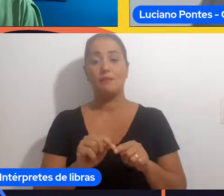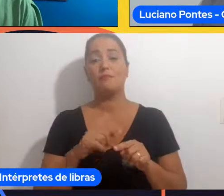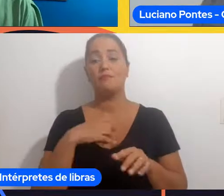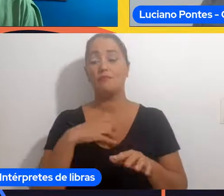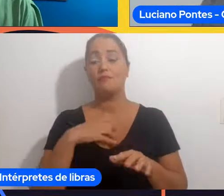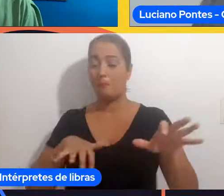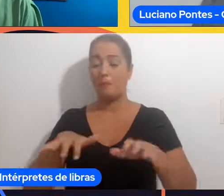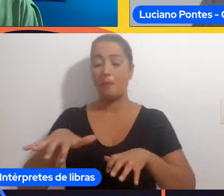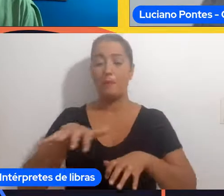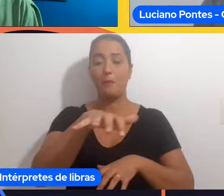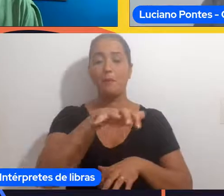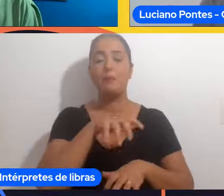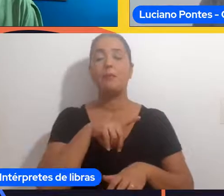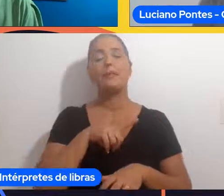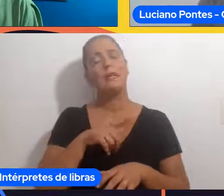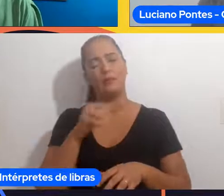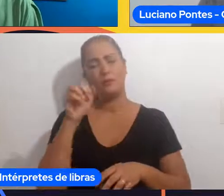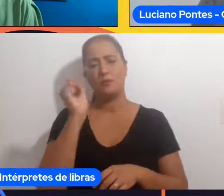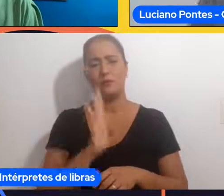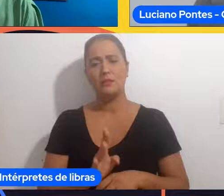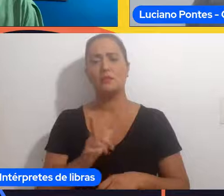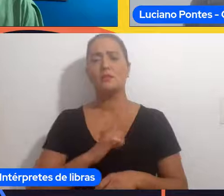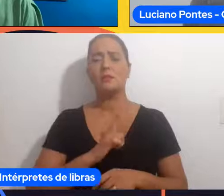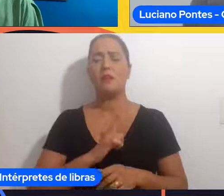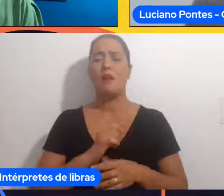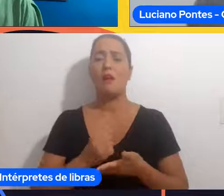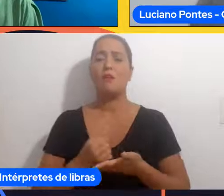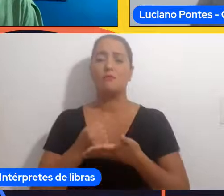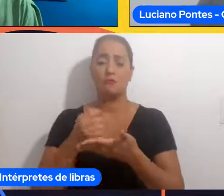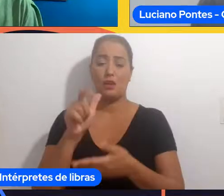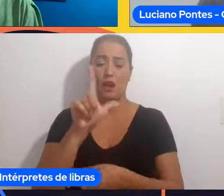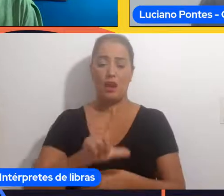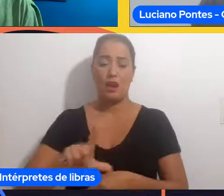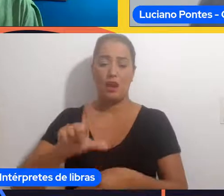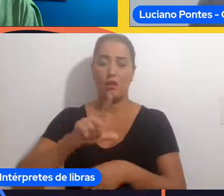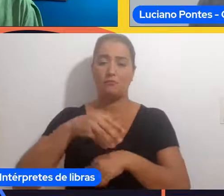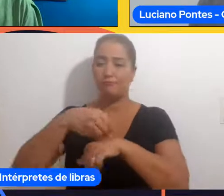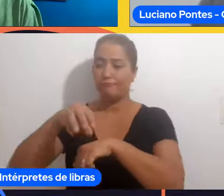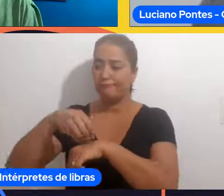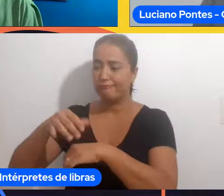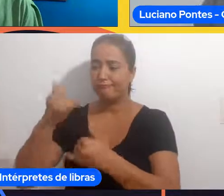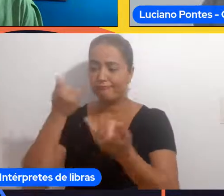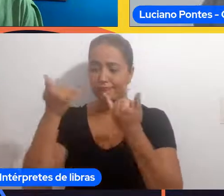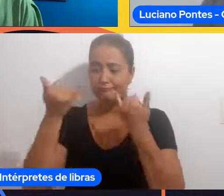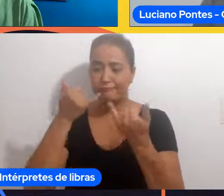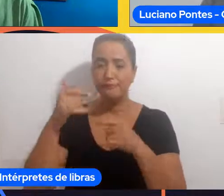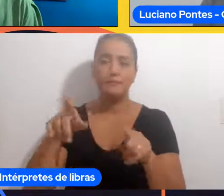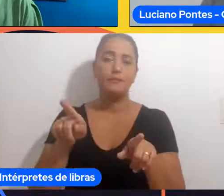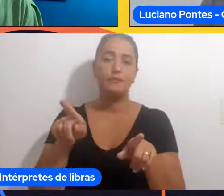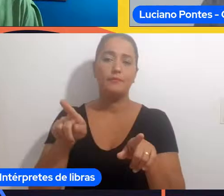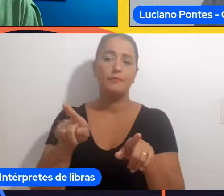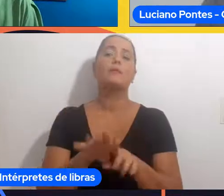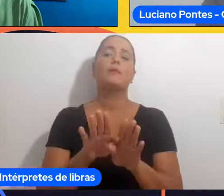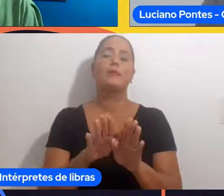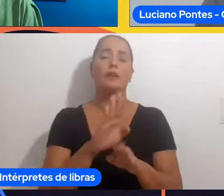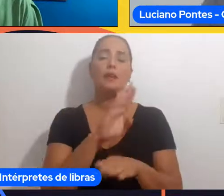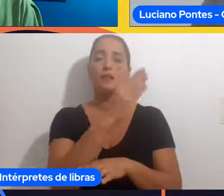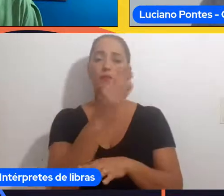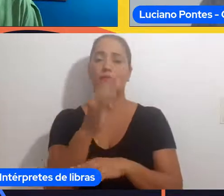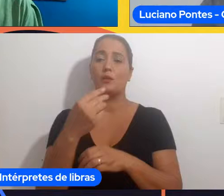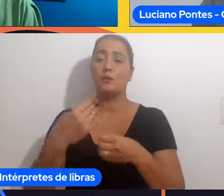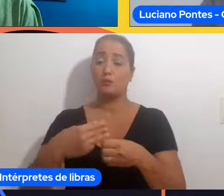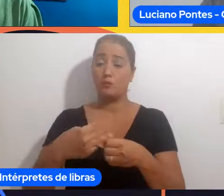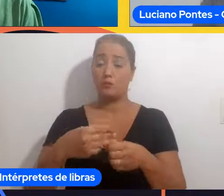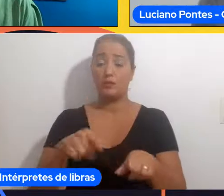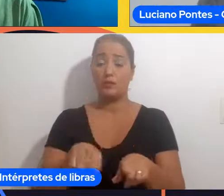todo, né, que tem ajudado muito a literatura a chegar em muitos lugares. A gente também tem as bibliotecas municipais e estaduais e agora também